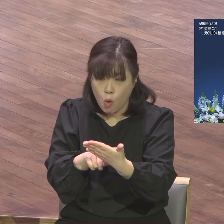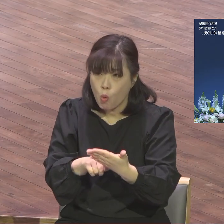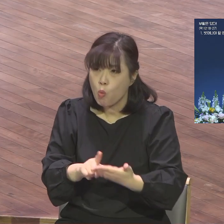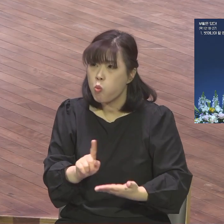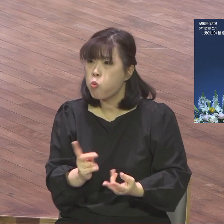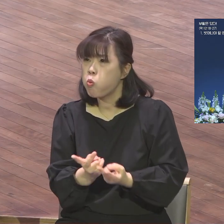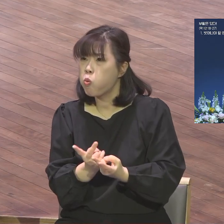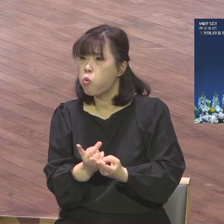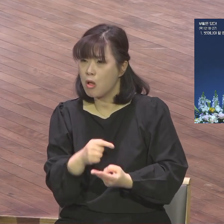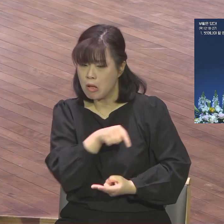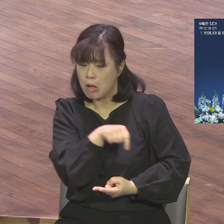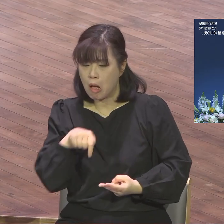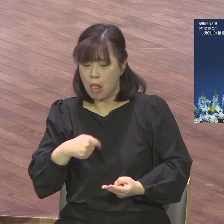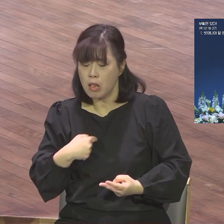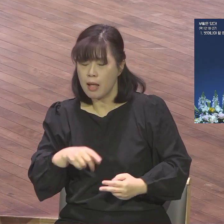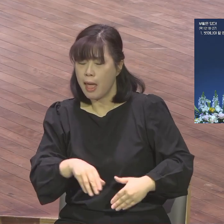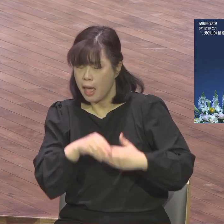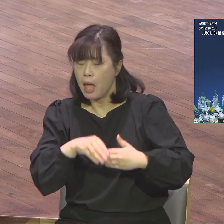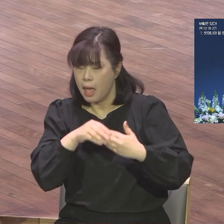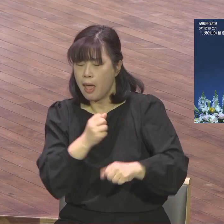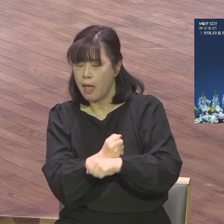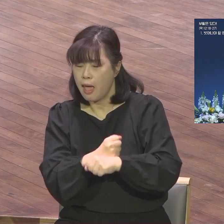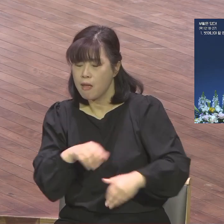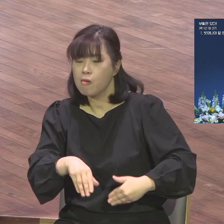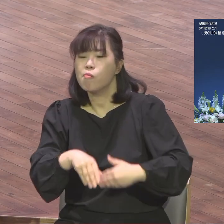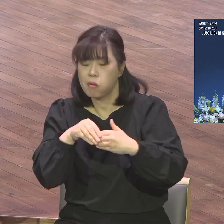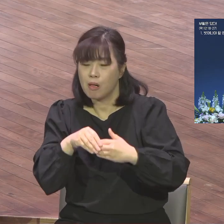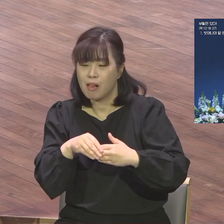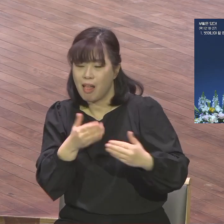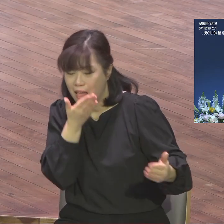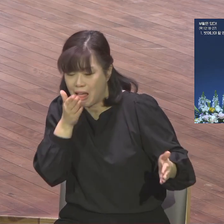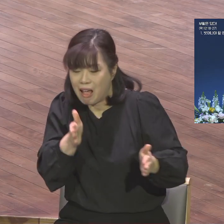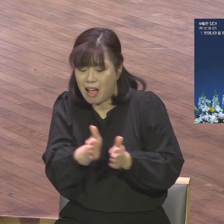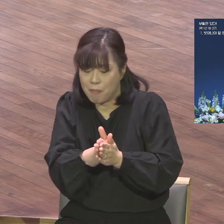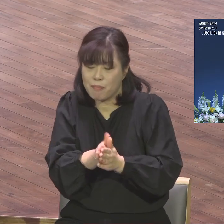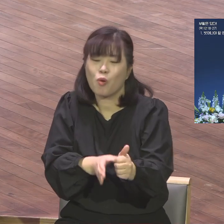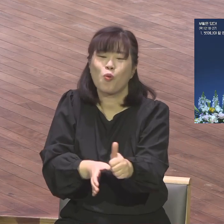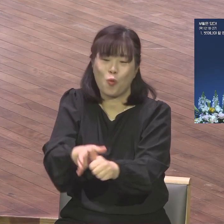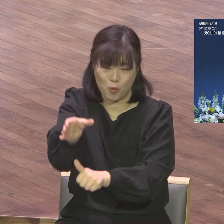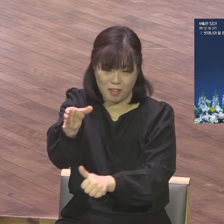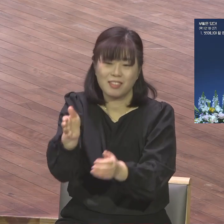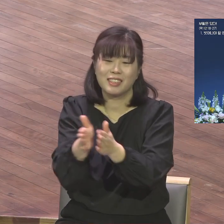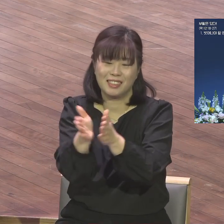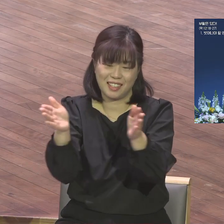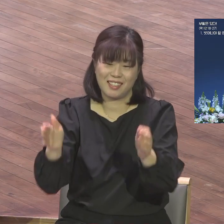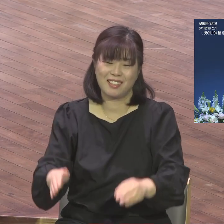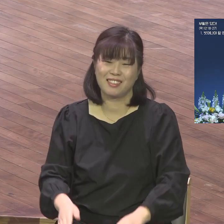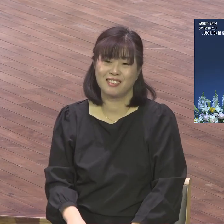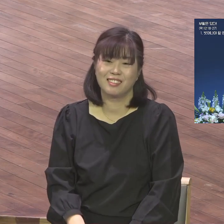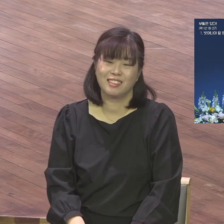있어요. 처음에는 대제사장과 백성들이 예수님의 권위에 대해서 공격했습니다. 그리고 두 번째로